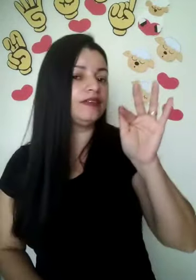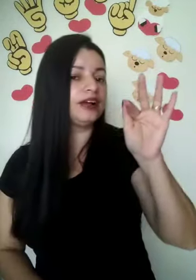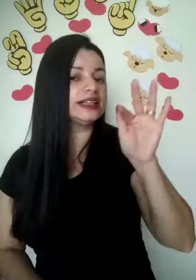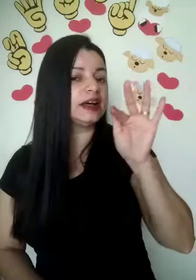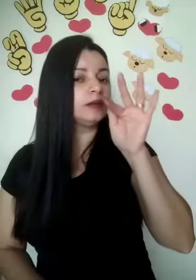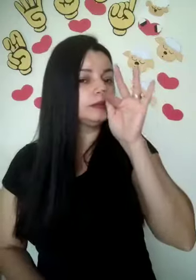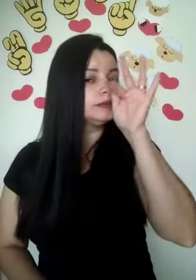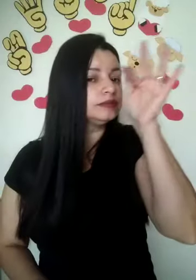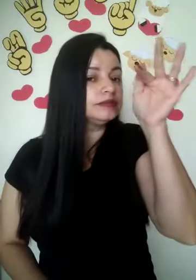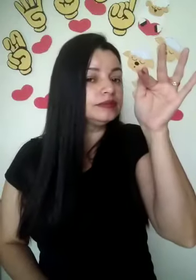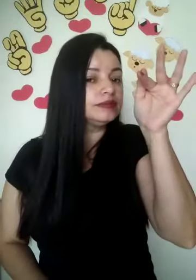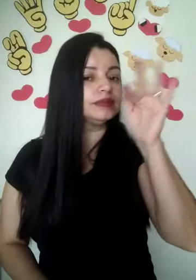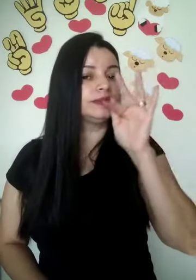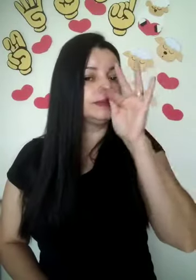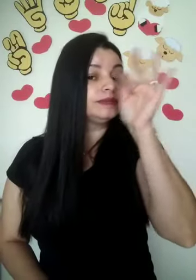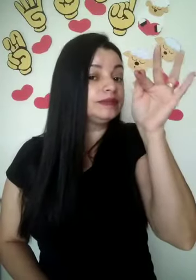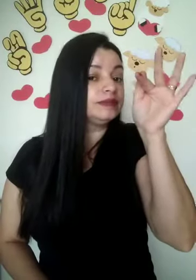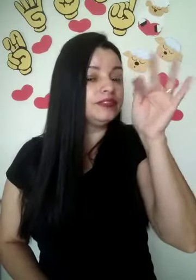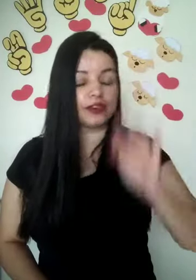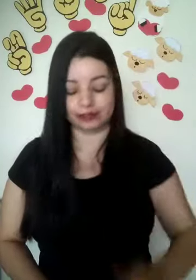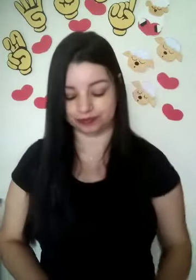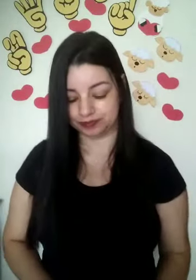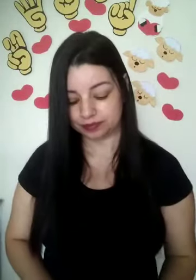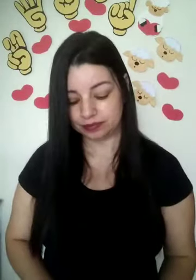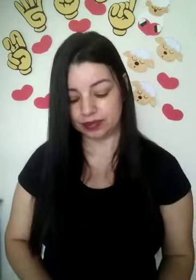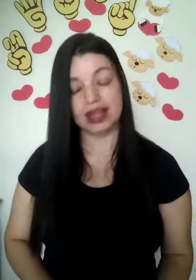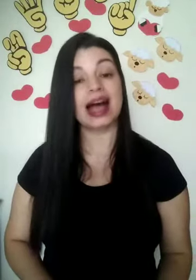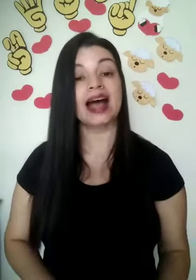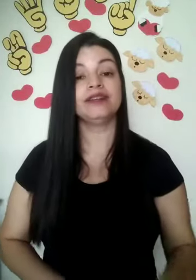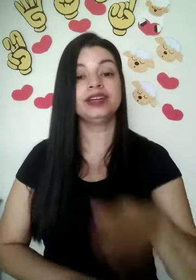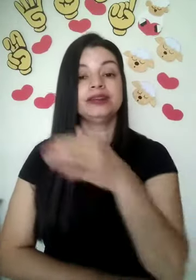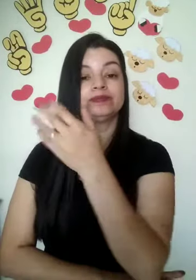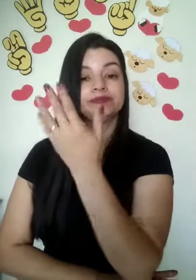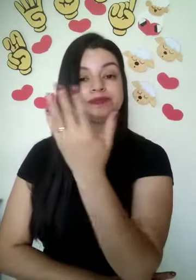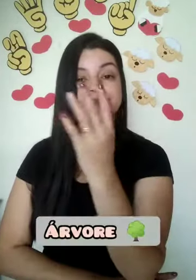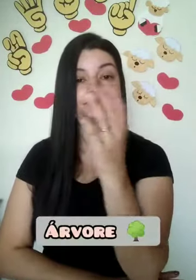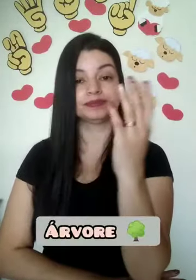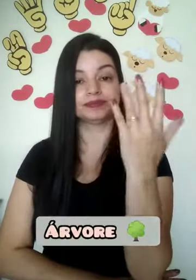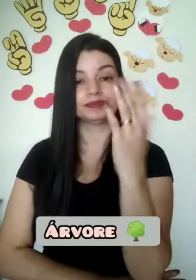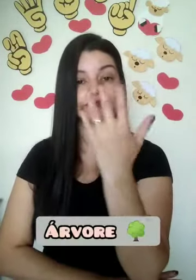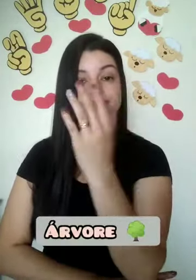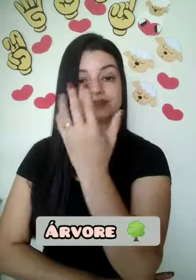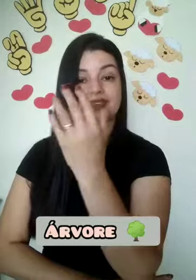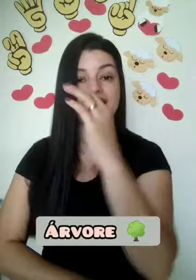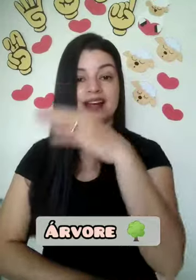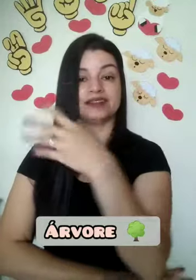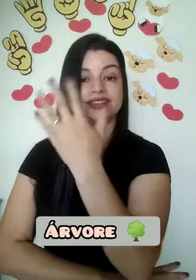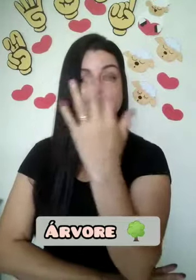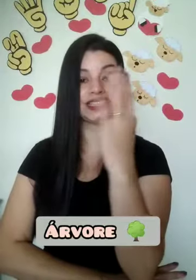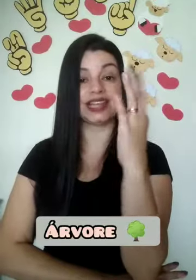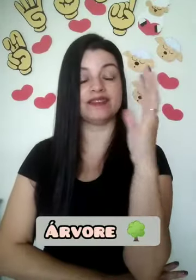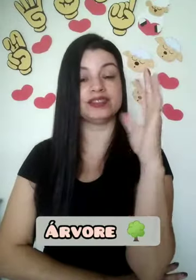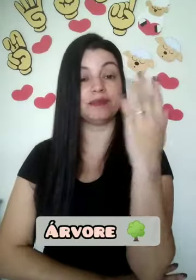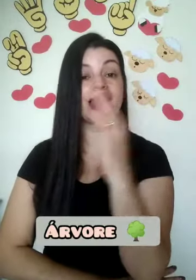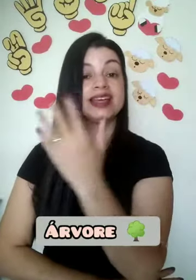Então, a flor é assim. Flor. Árvore. Árvore. Árvores. Árvores